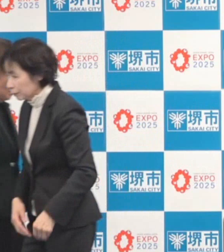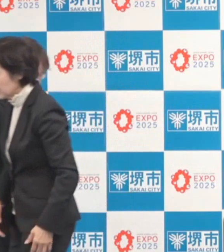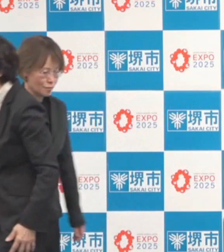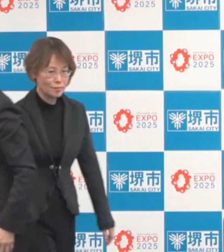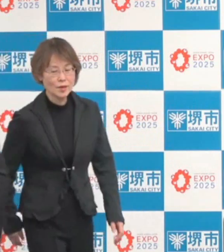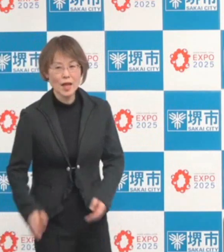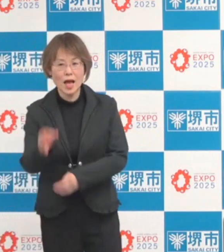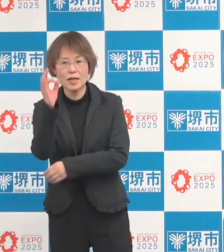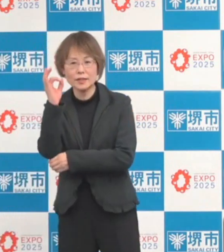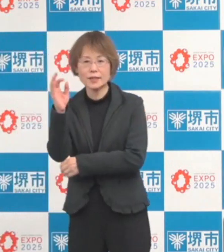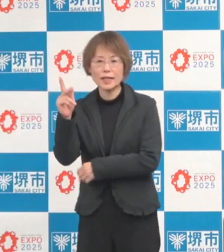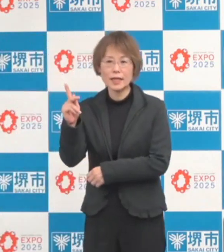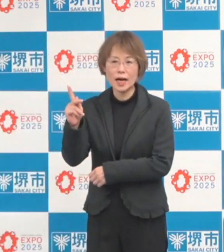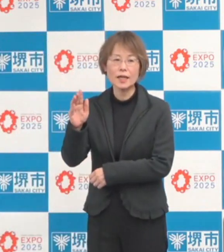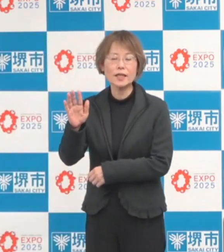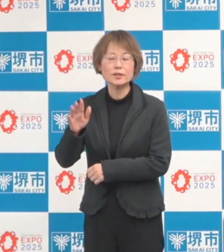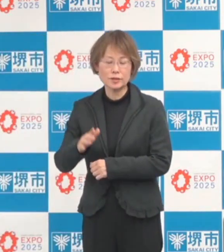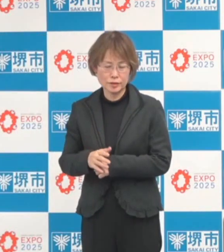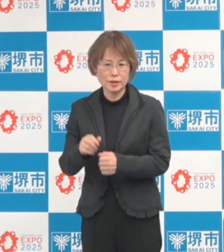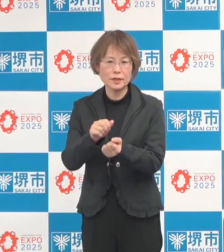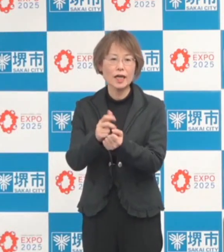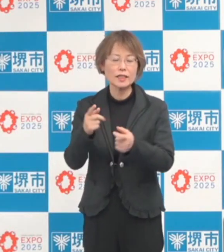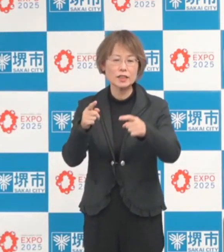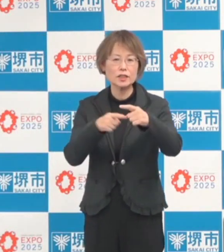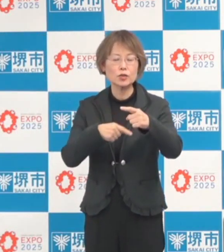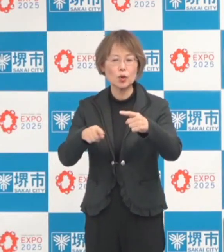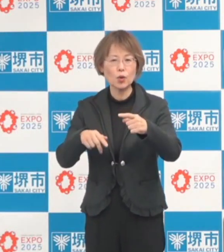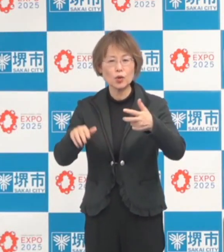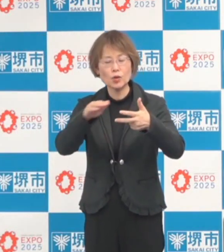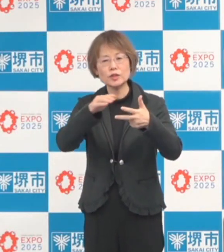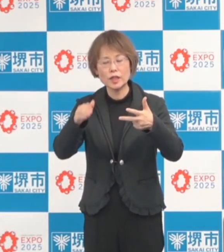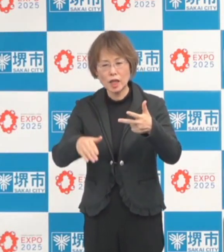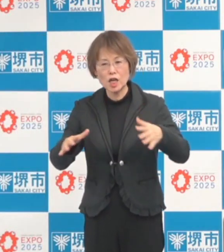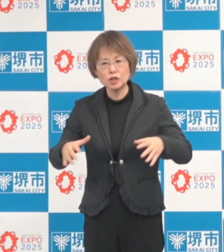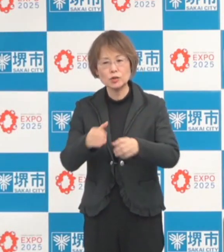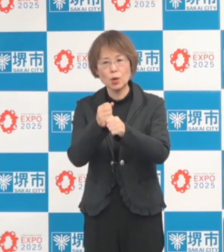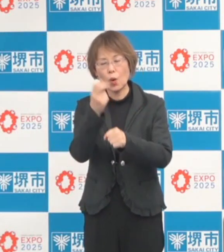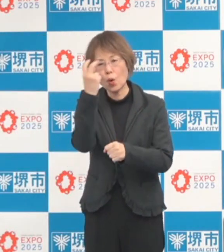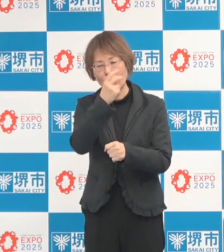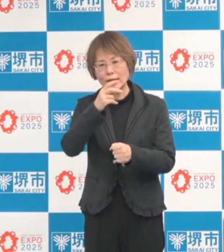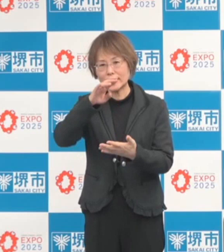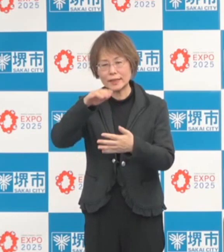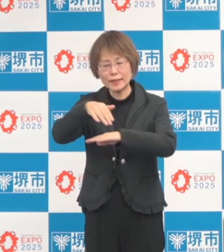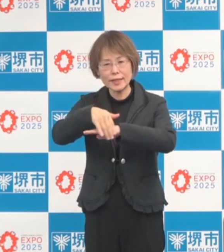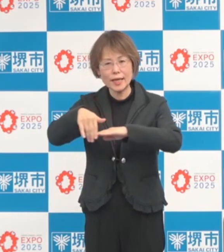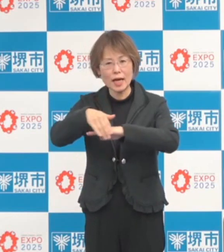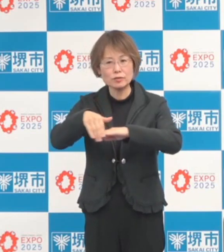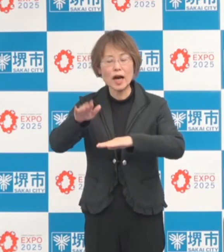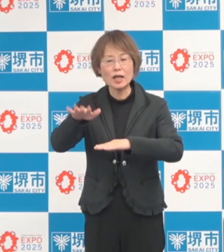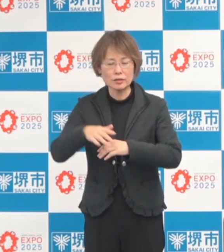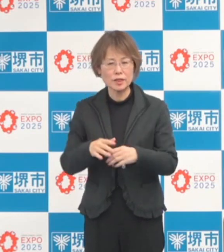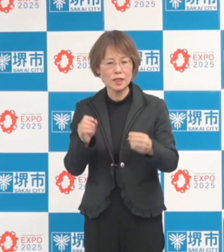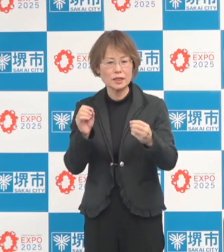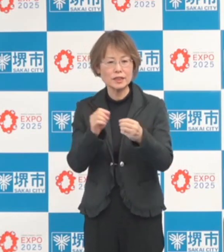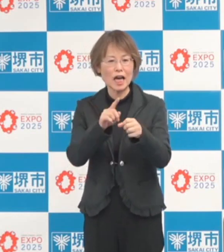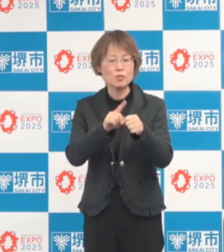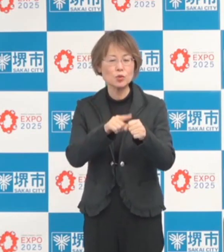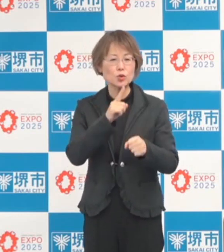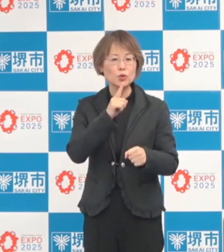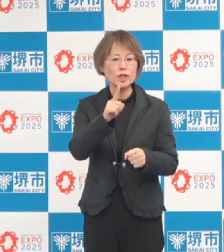財政課です。堺市公共施設等総合管理計画というものを持っておりまして、近い目標で申し上げます